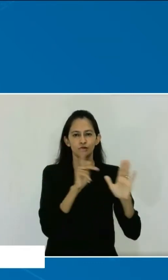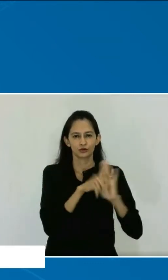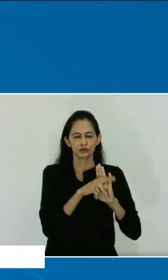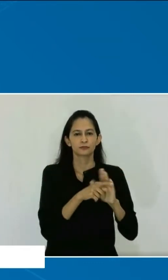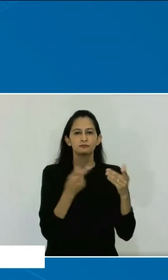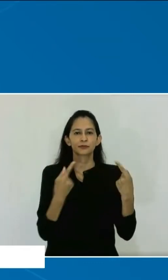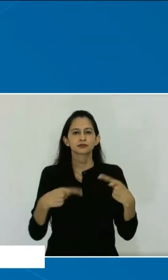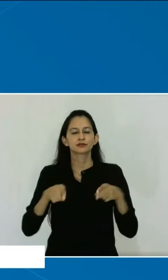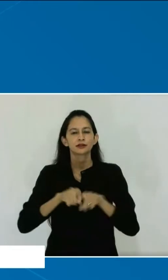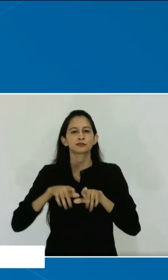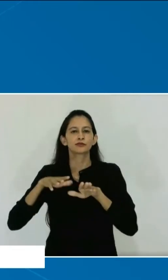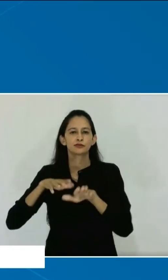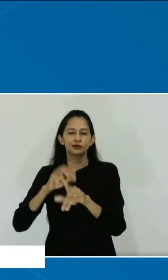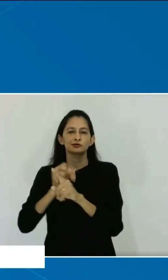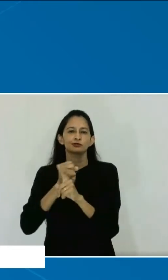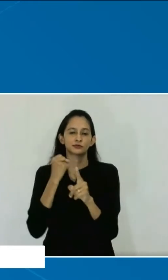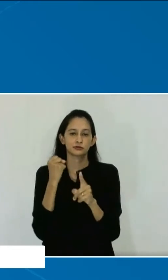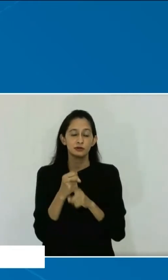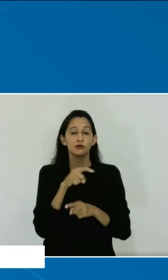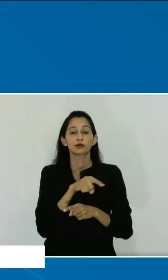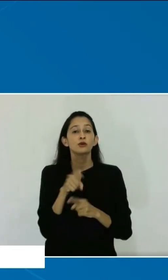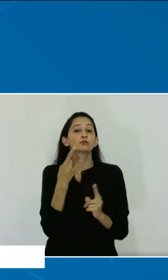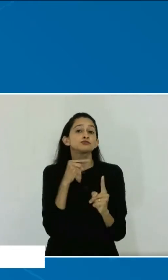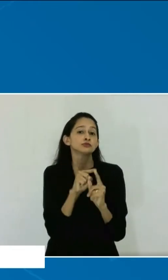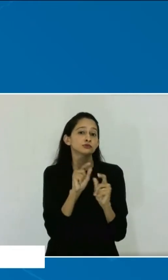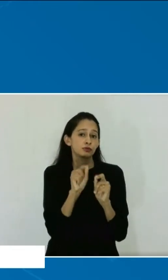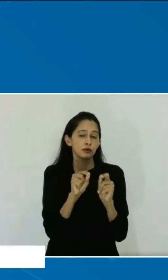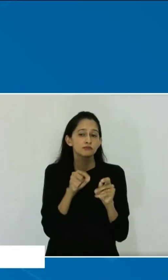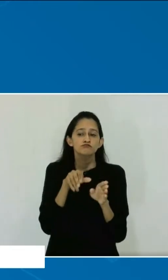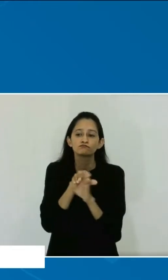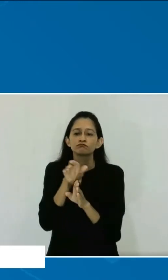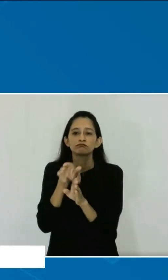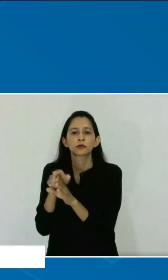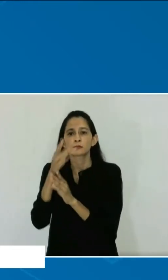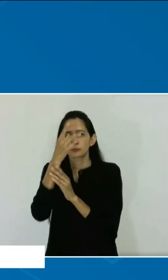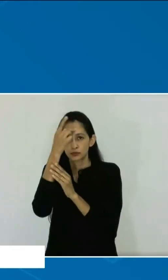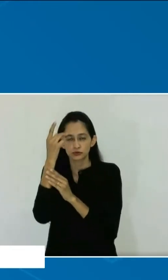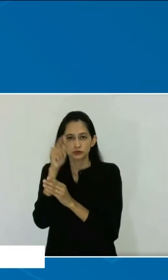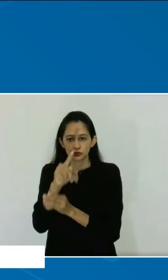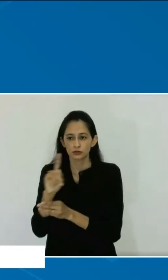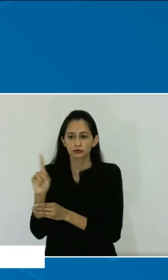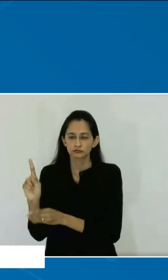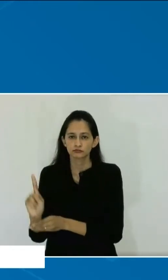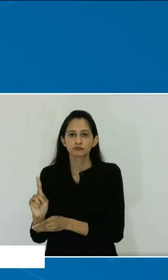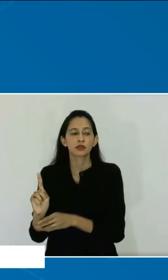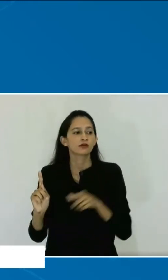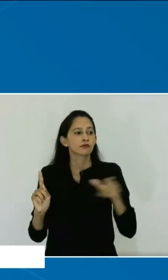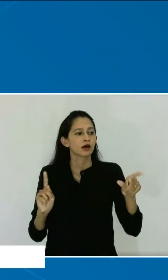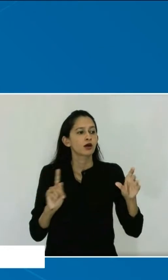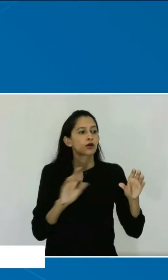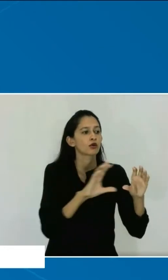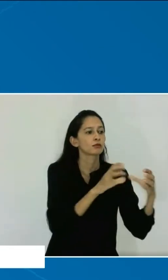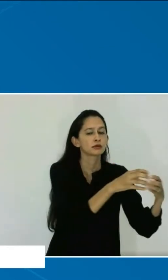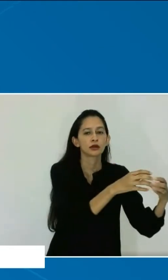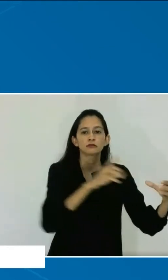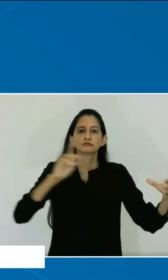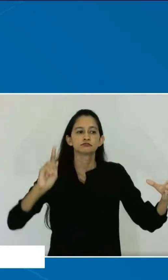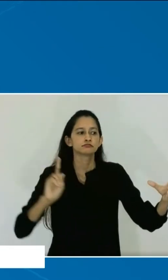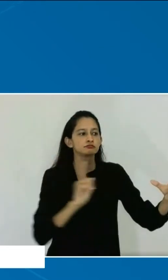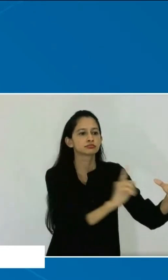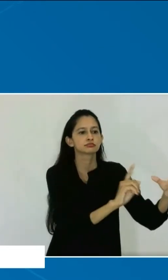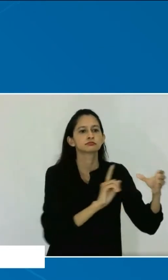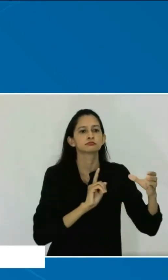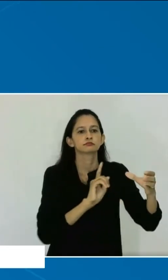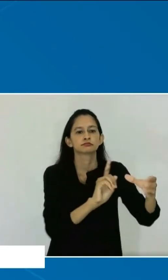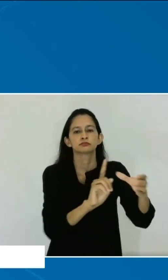para fazer a formação de agentes populares de saúde, para ir nas comunidades e fazer a orientação e o processo